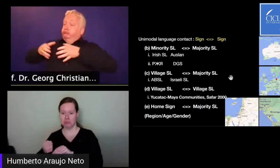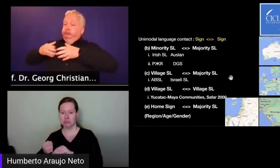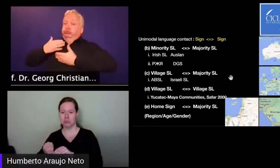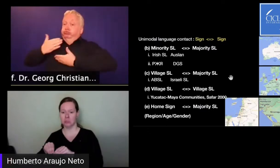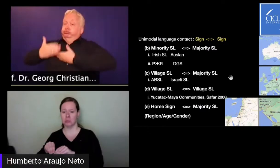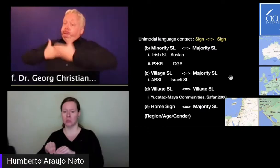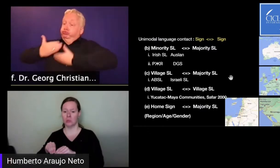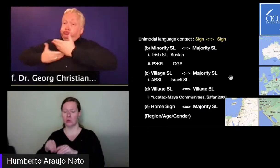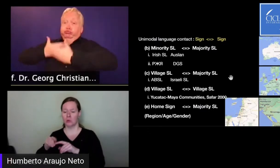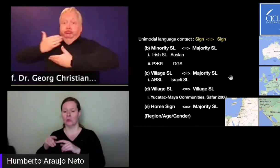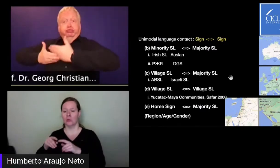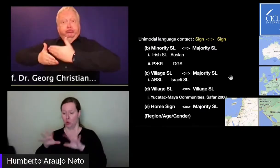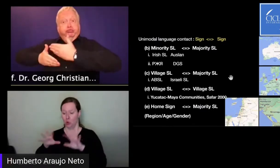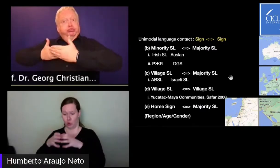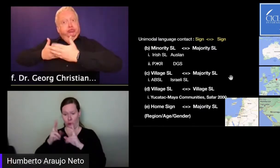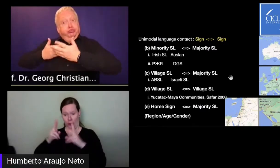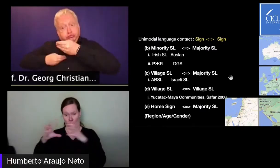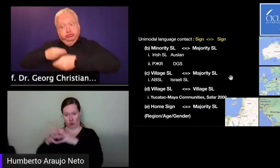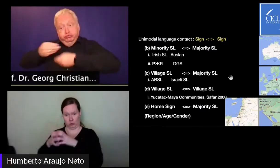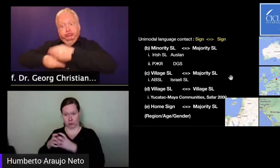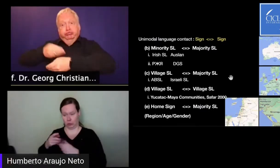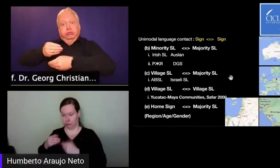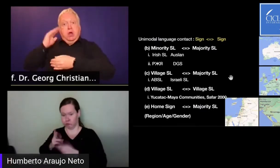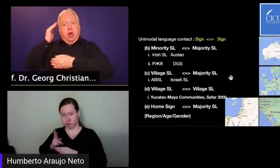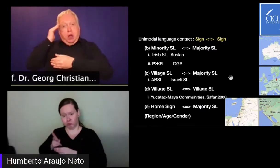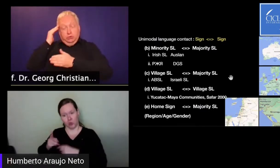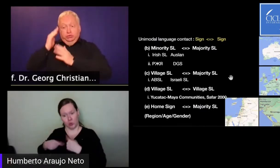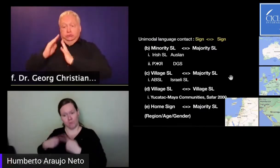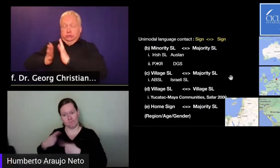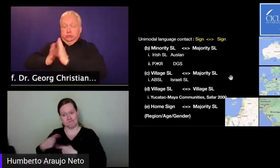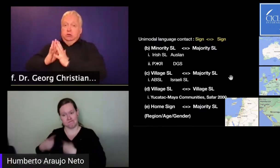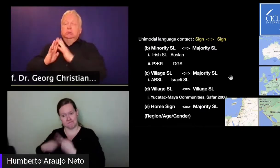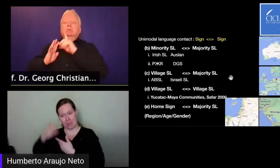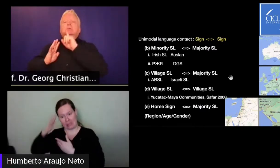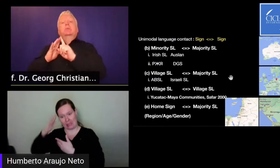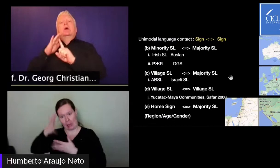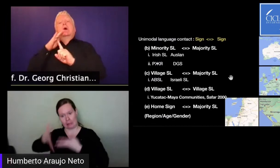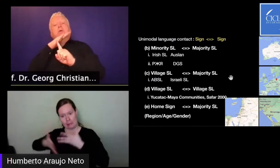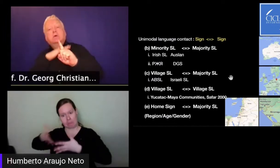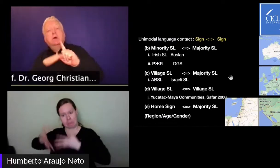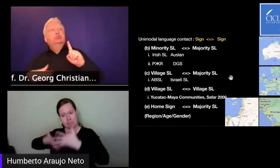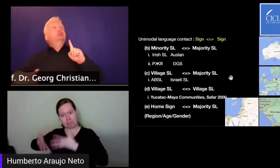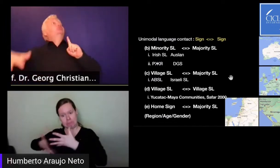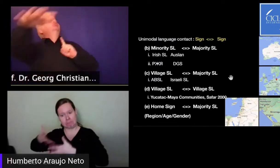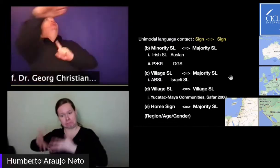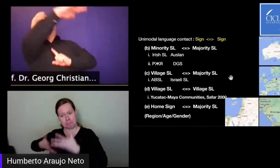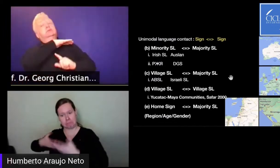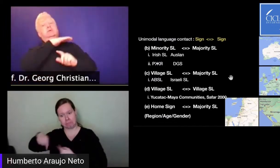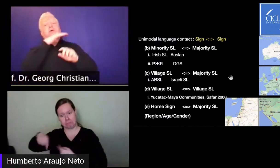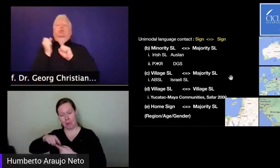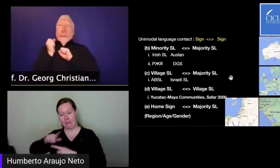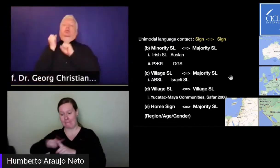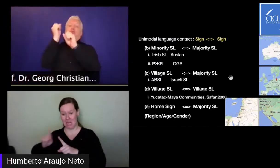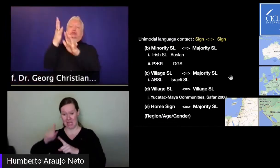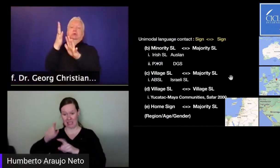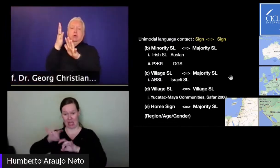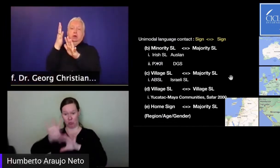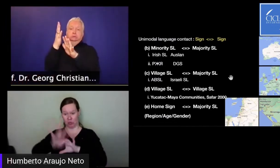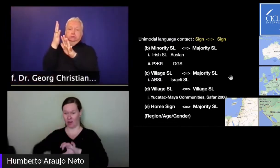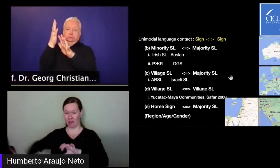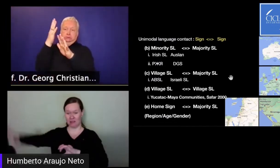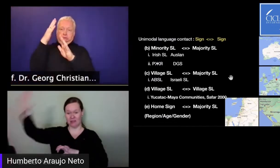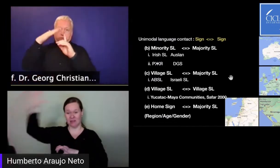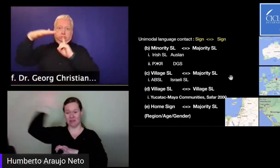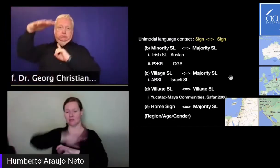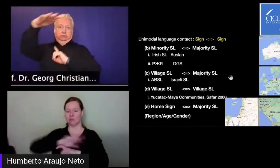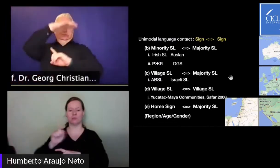e ali, naquelas trocas, eles começaram a se compreender